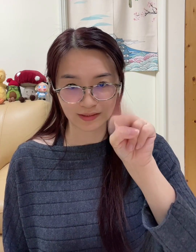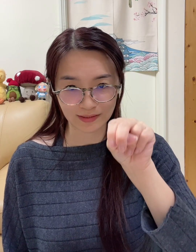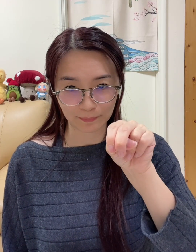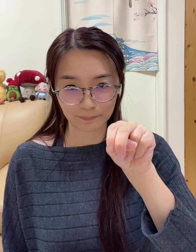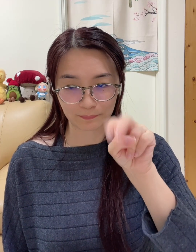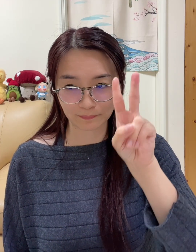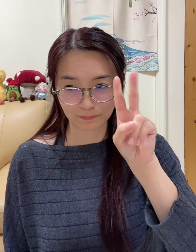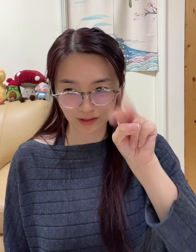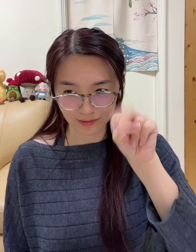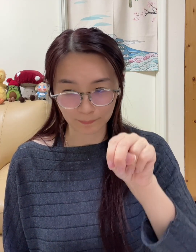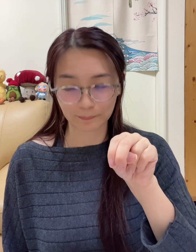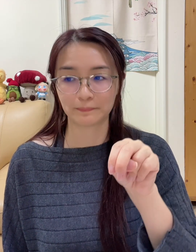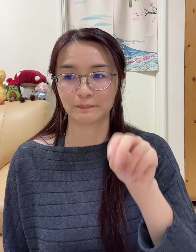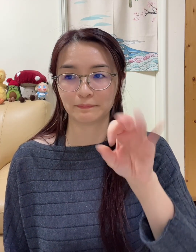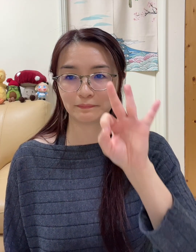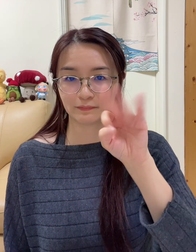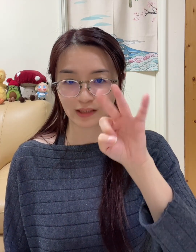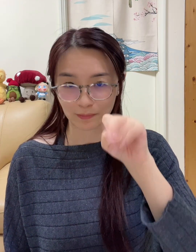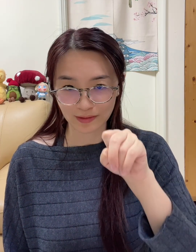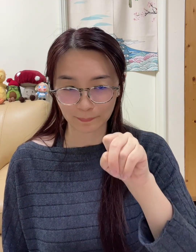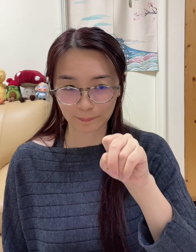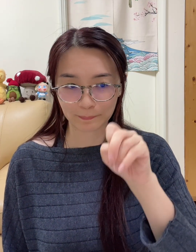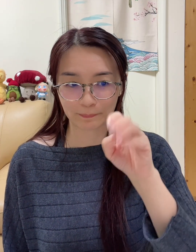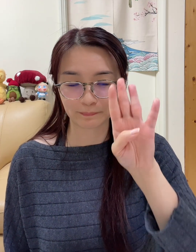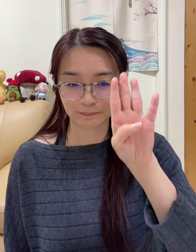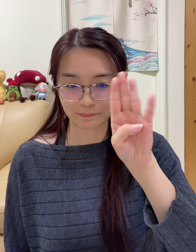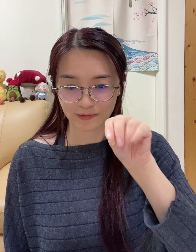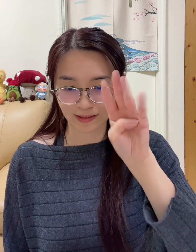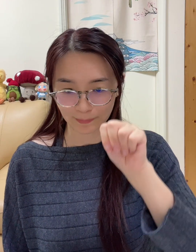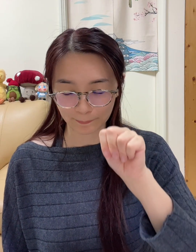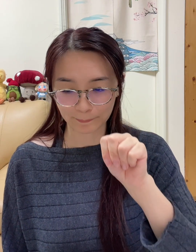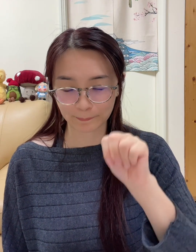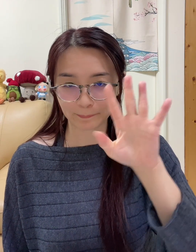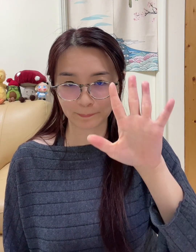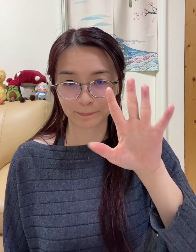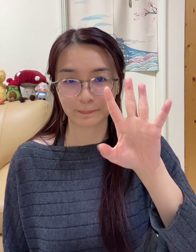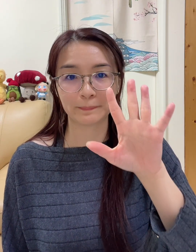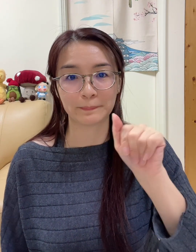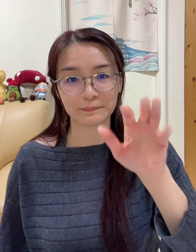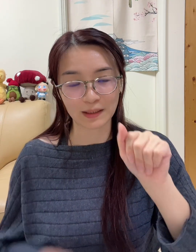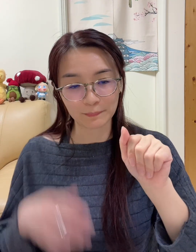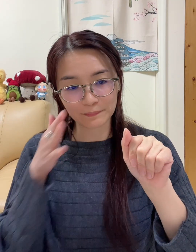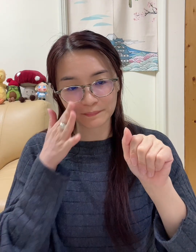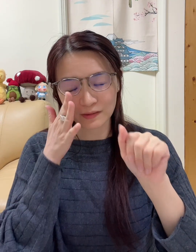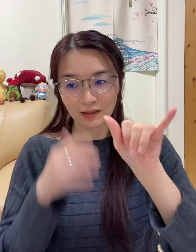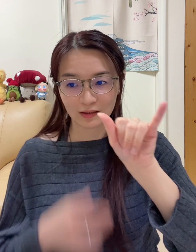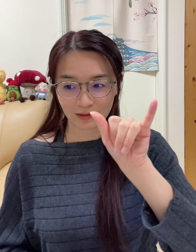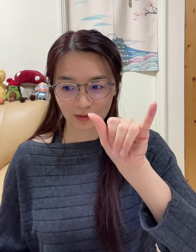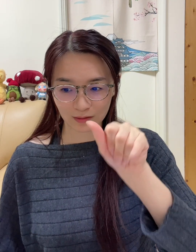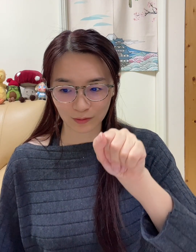20 20 30 40 50